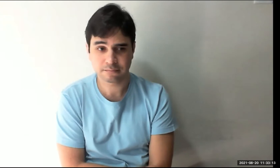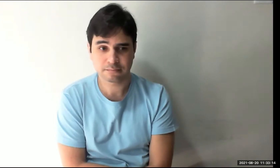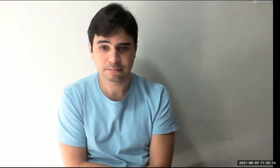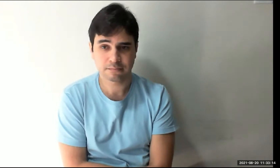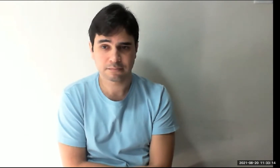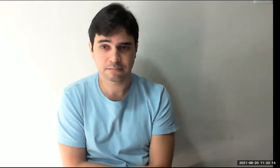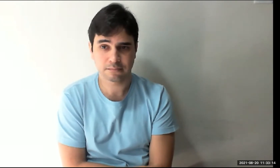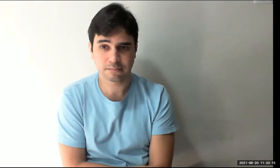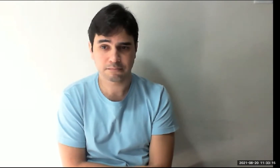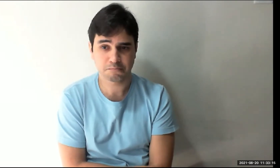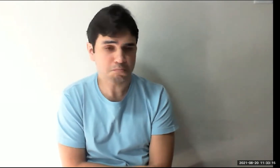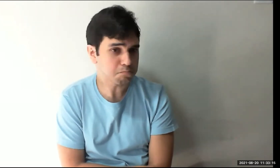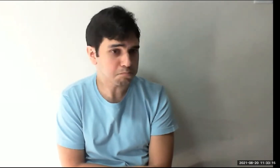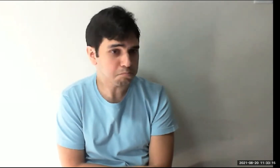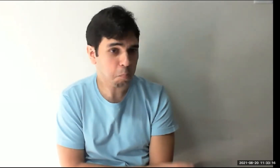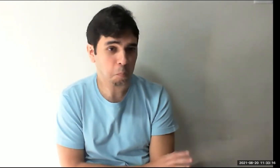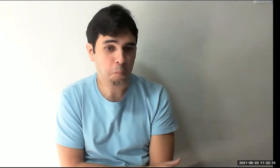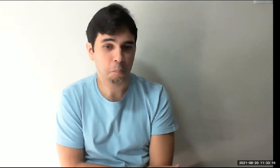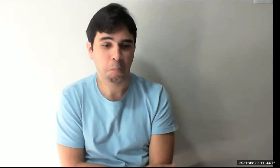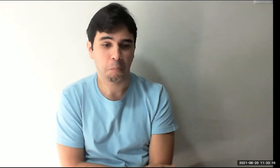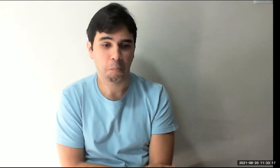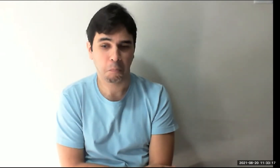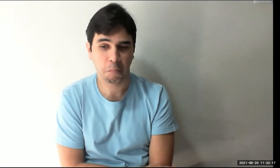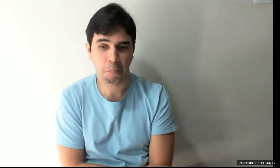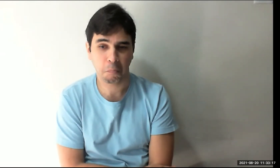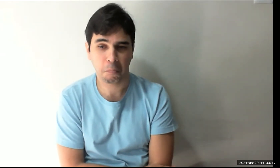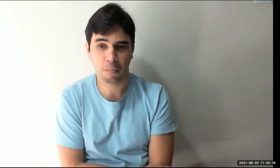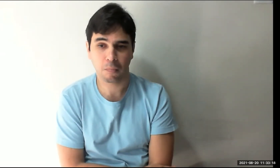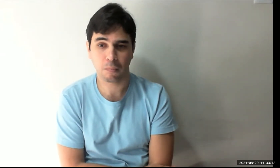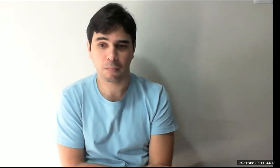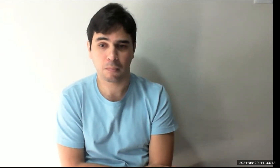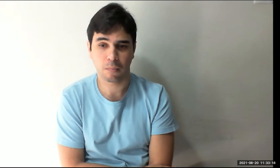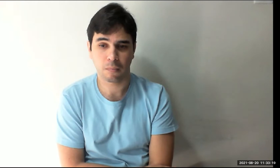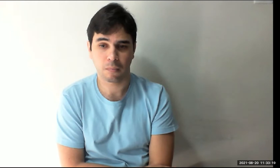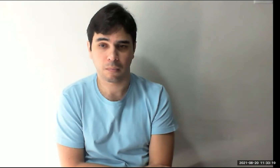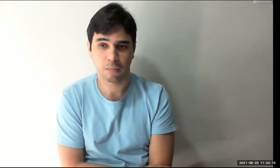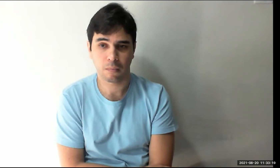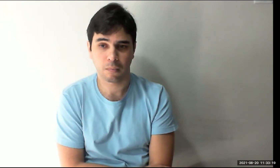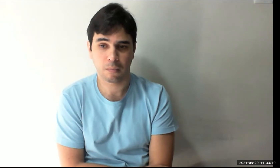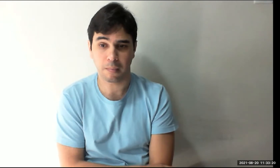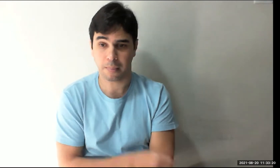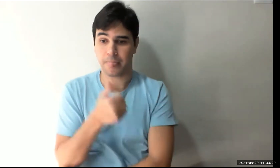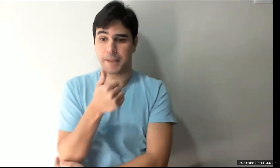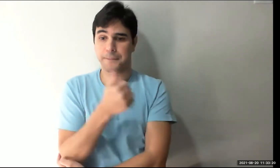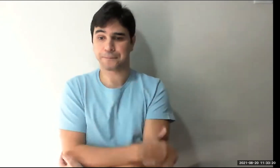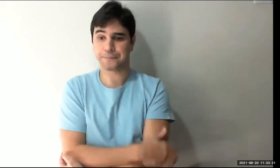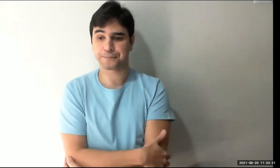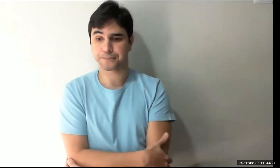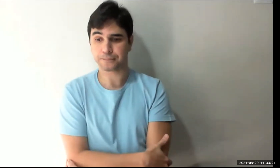Pronto? Acho que pronto, Vilma. Eu queria pedir ao Eric para deixar o contato dele, se